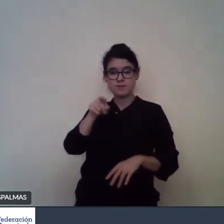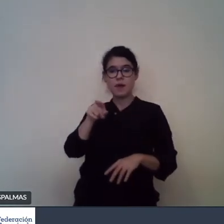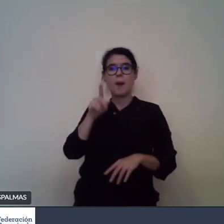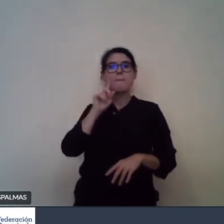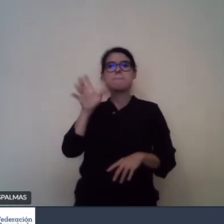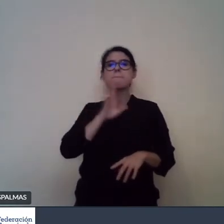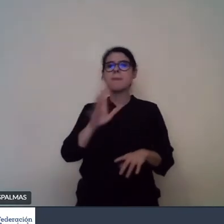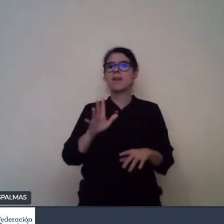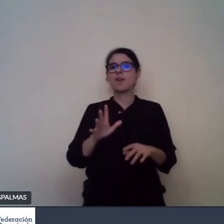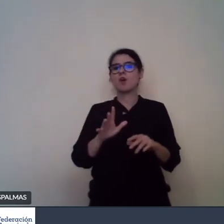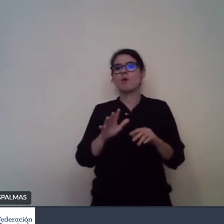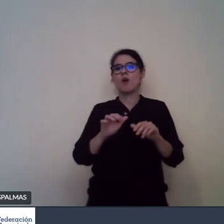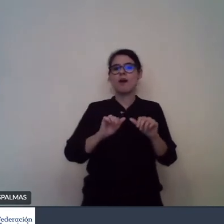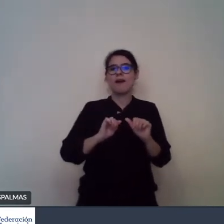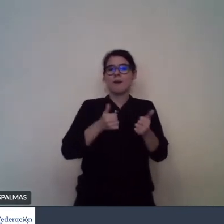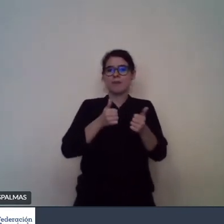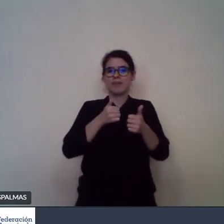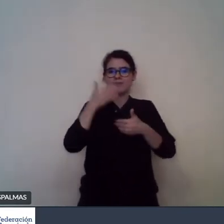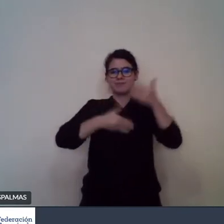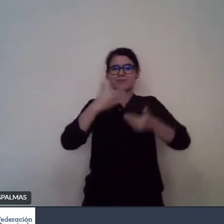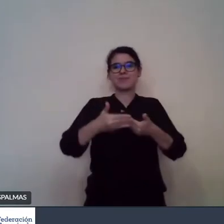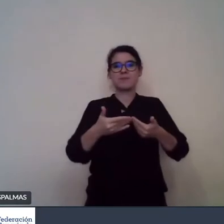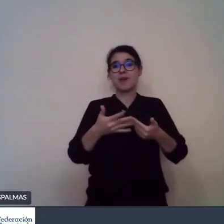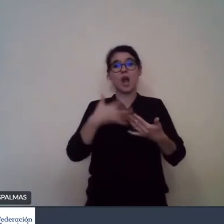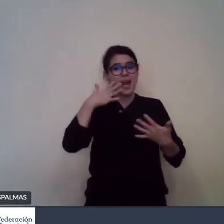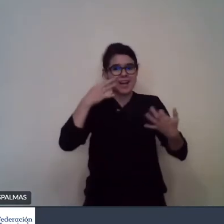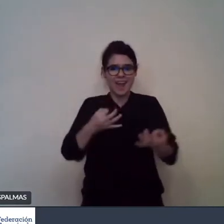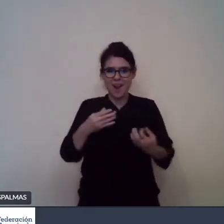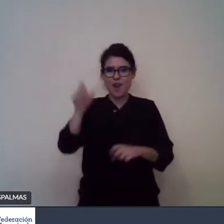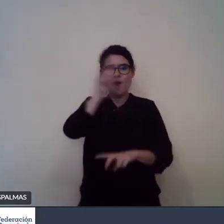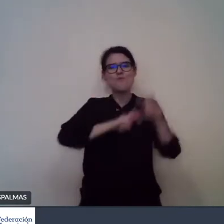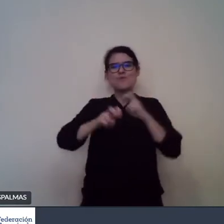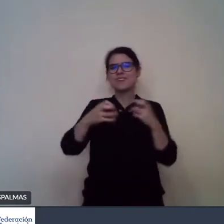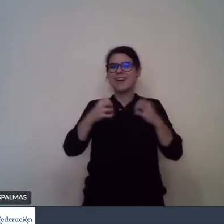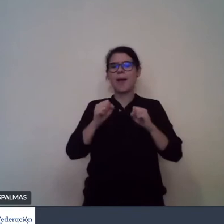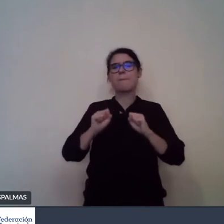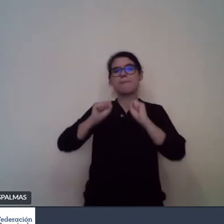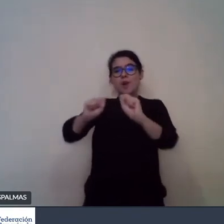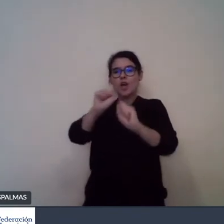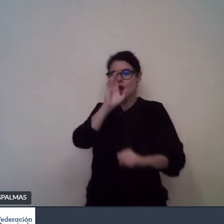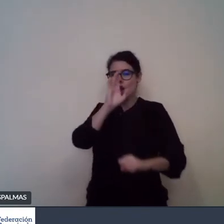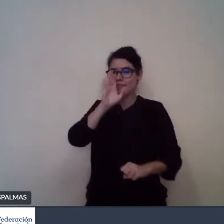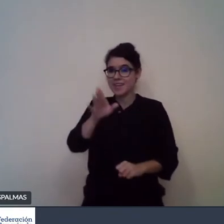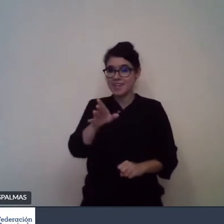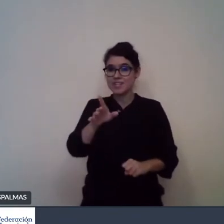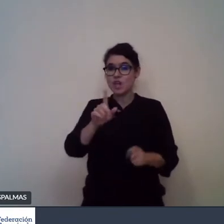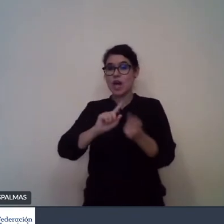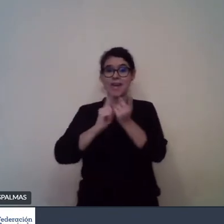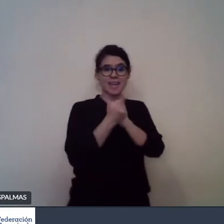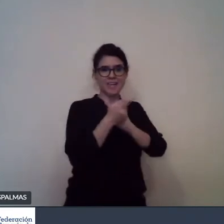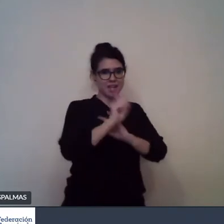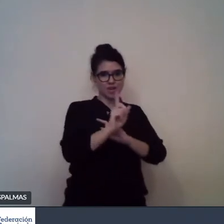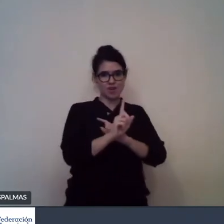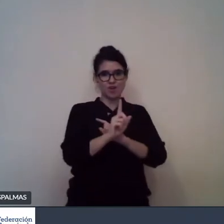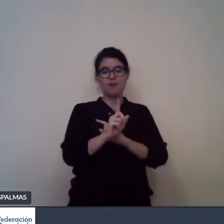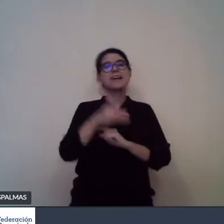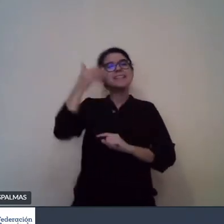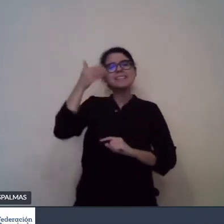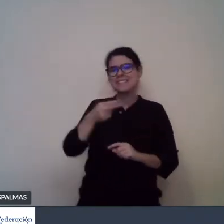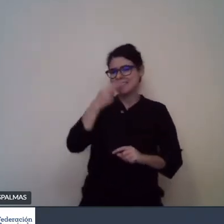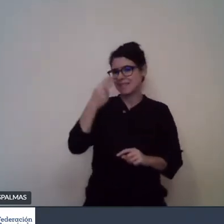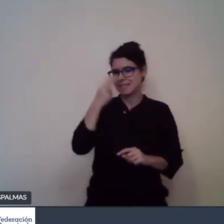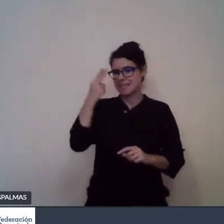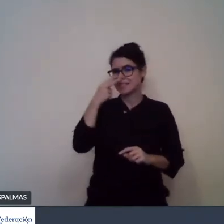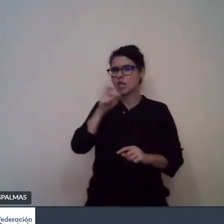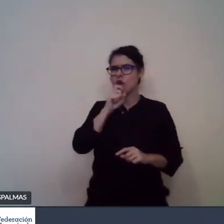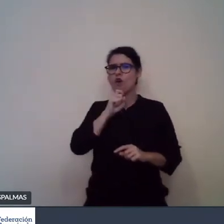muchas veces es una opción de sistema. Lo que se busca es bloqueo directo y en vez de girar aquí, este me parece interesante, por eso lo resalté, me parece interesante cómo pide el balón